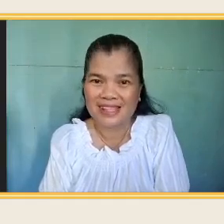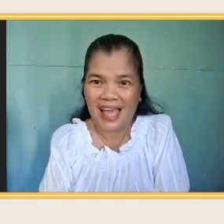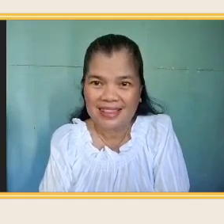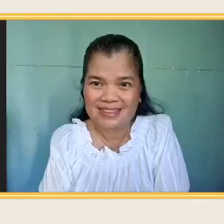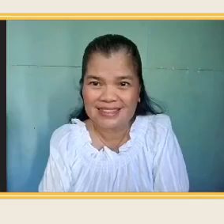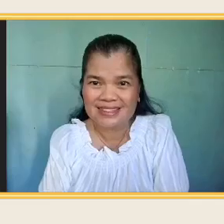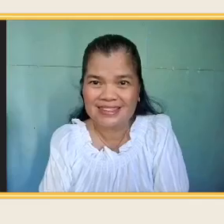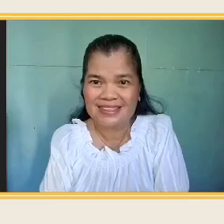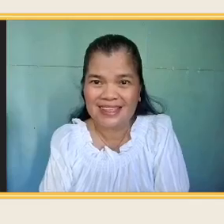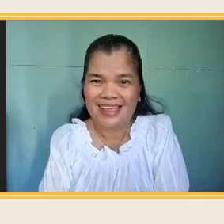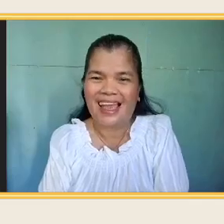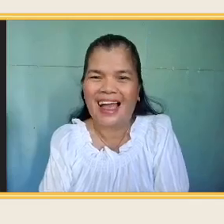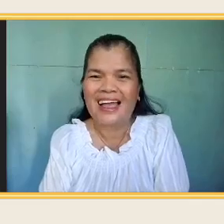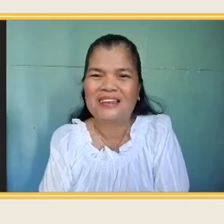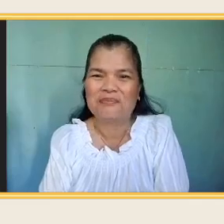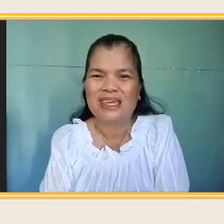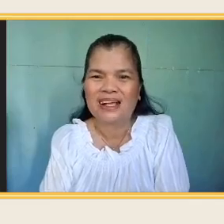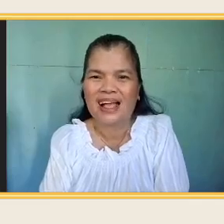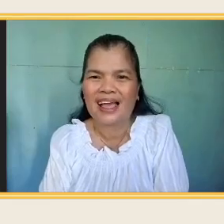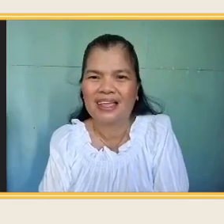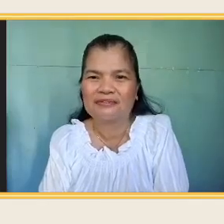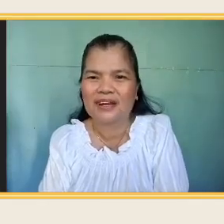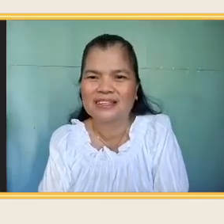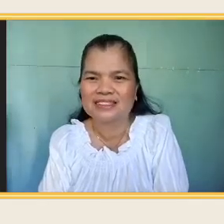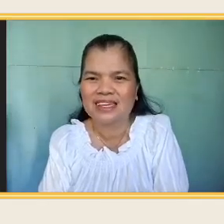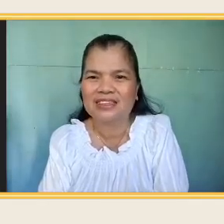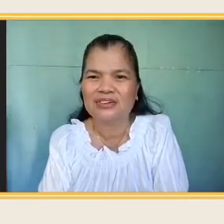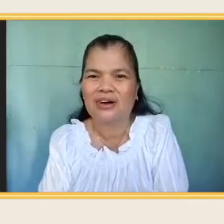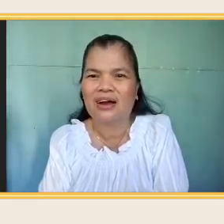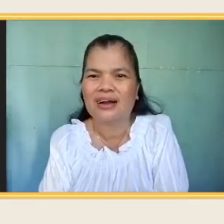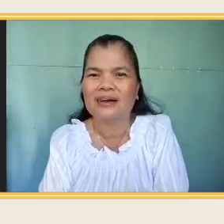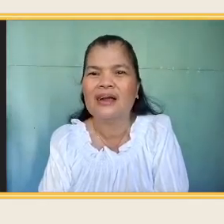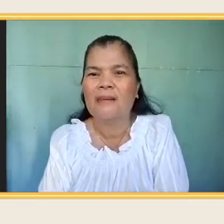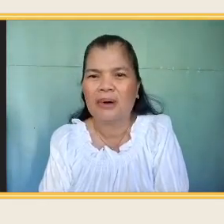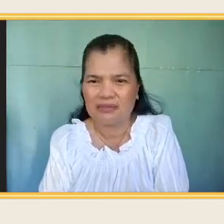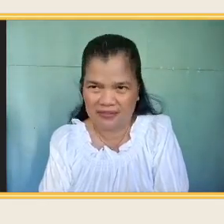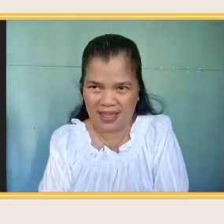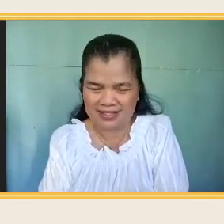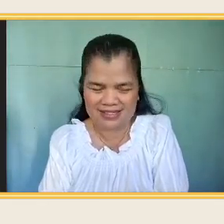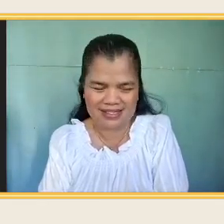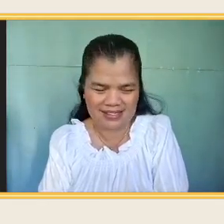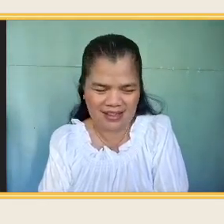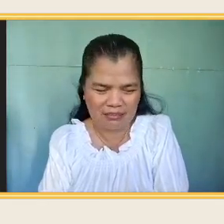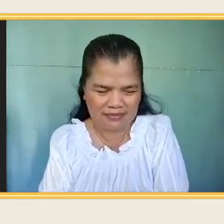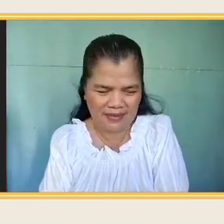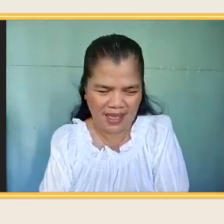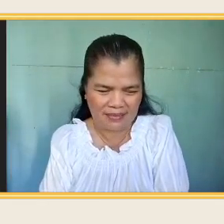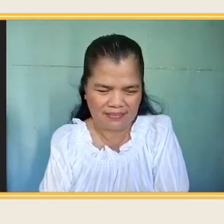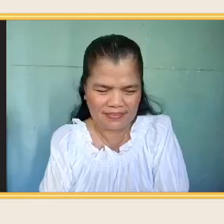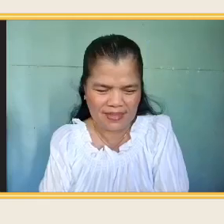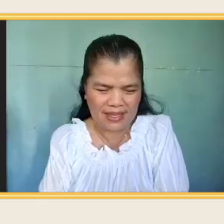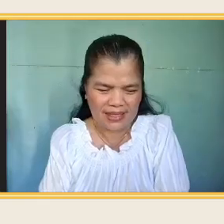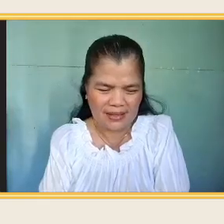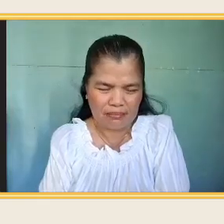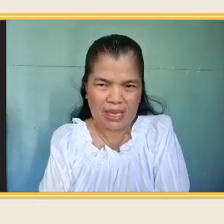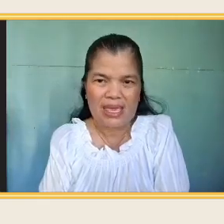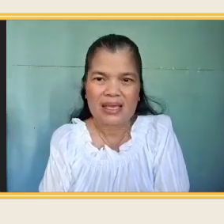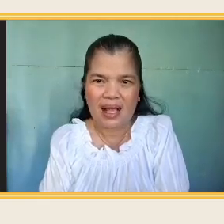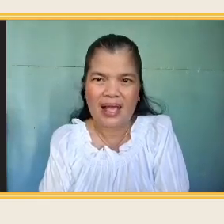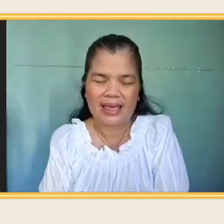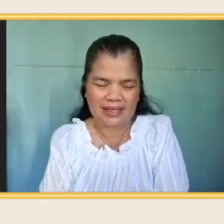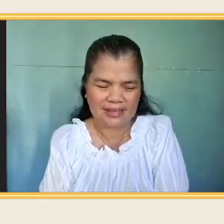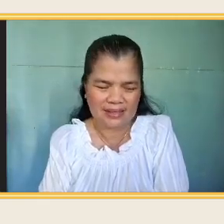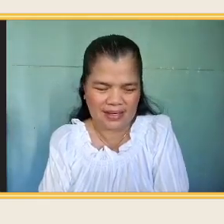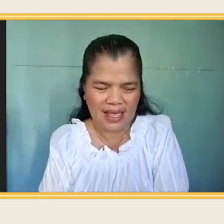What is that? Ayan, be kind. Francine, you are perfect. Number 5.